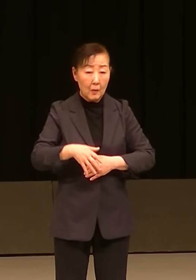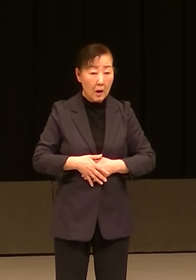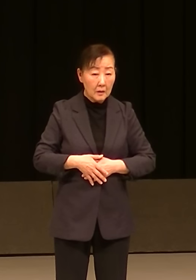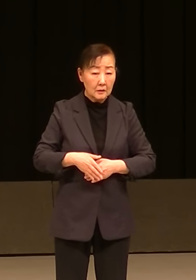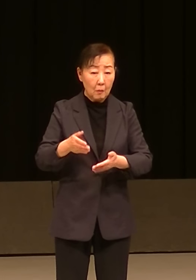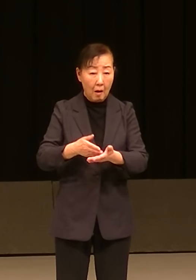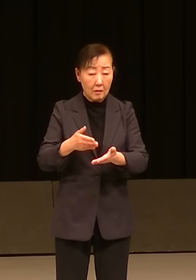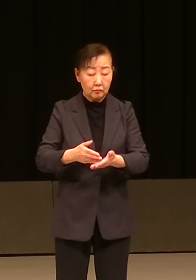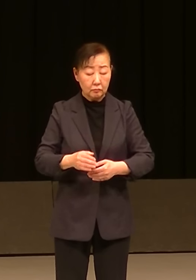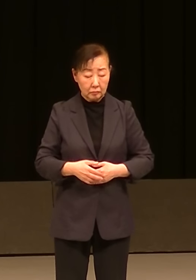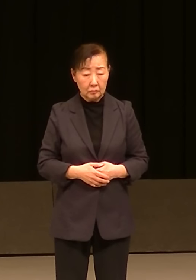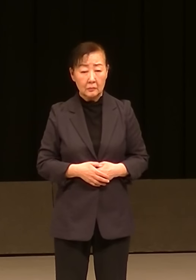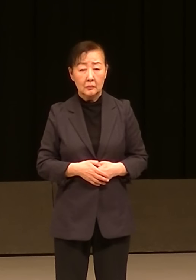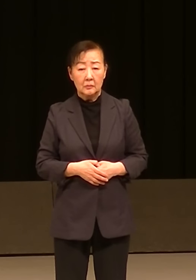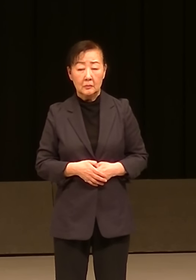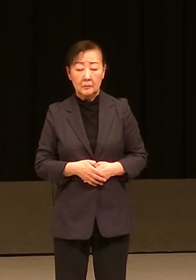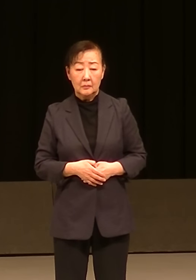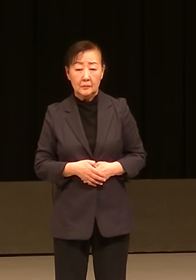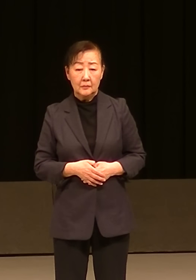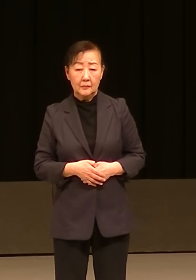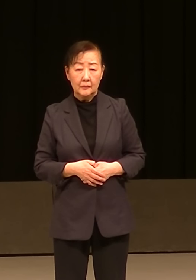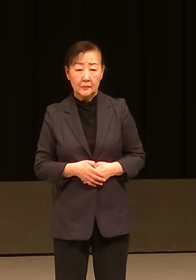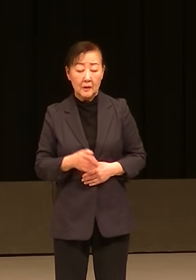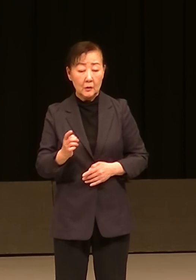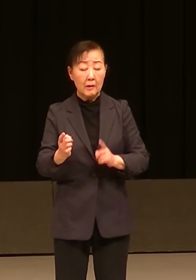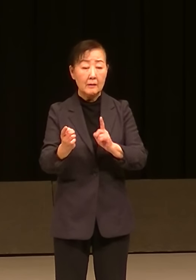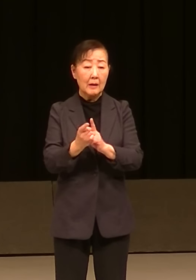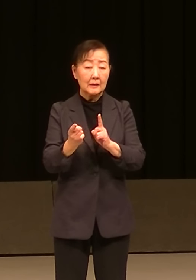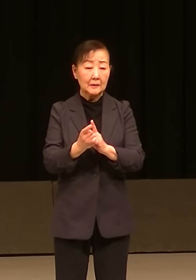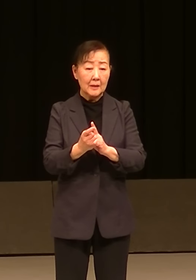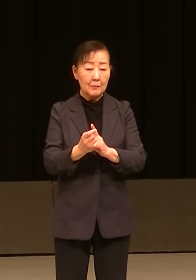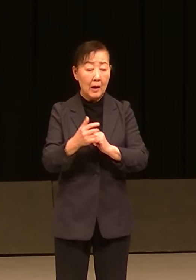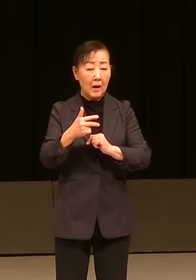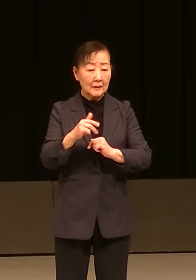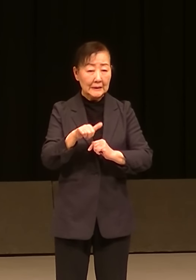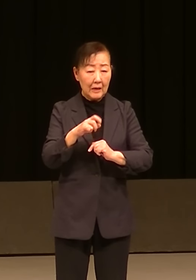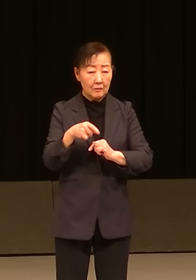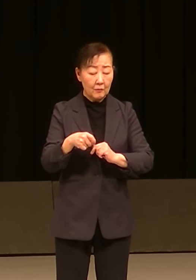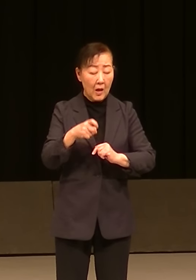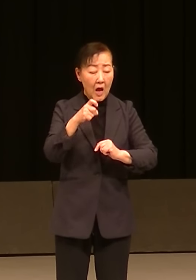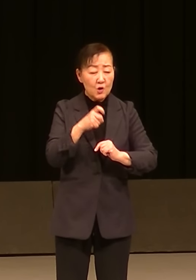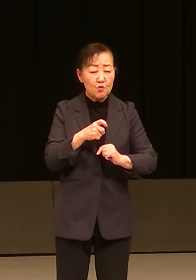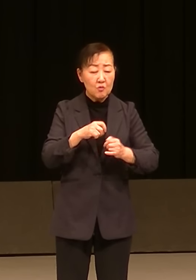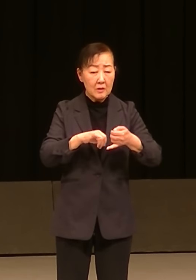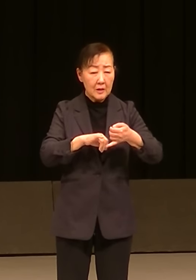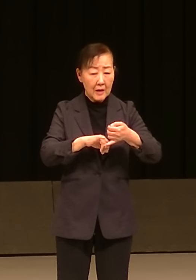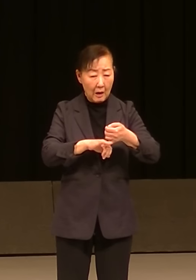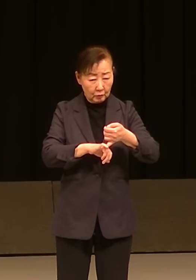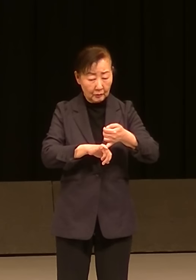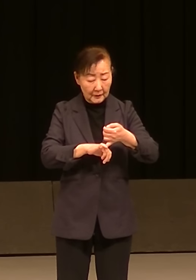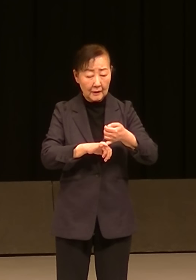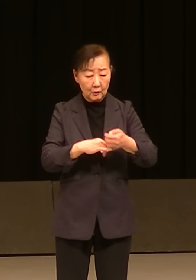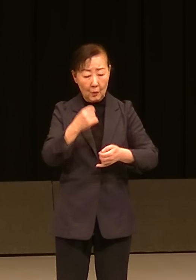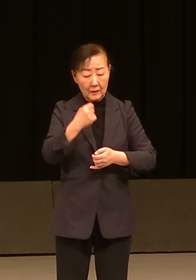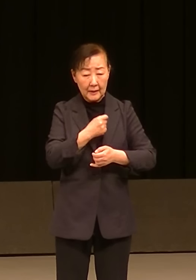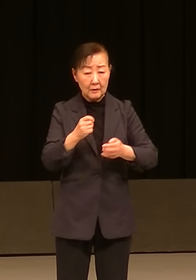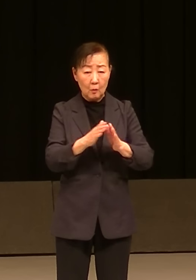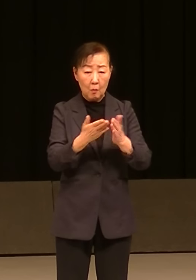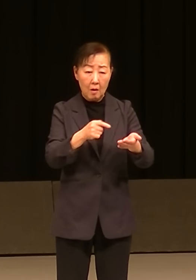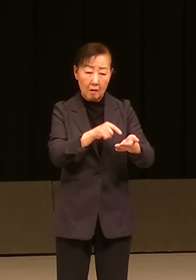国の話、でございます。で、それに対してこの詩編は旧約聖書の中の